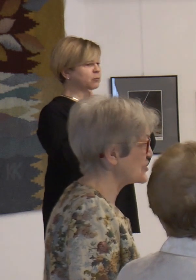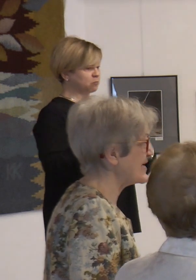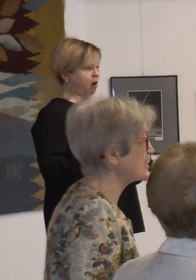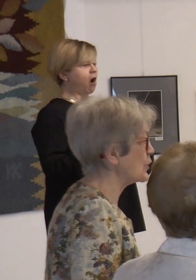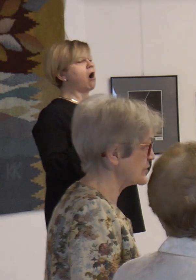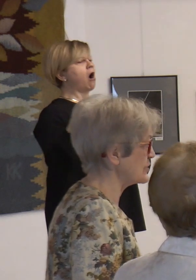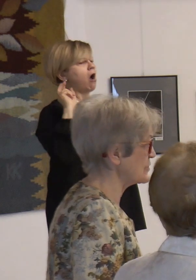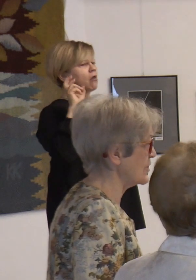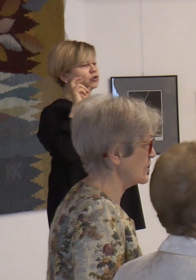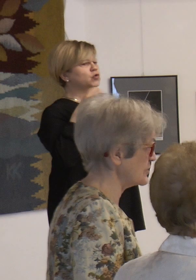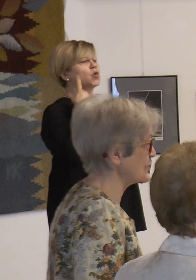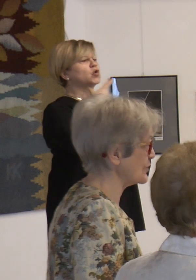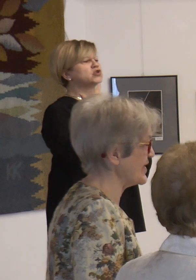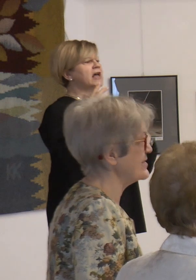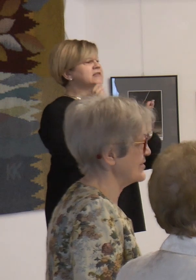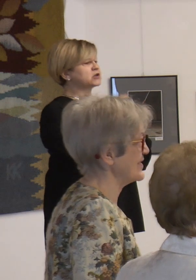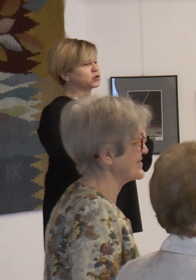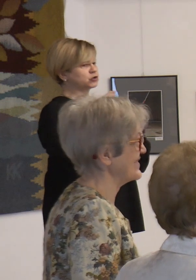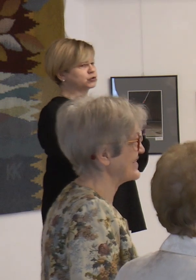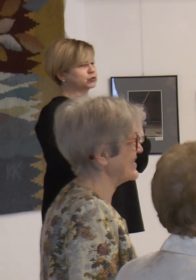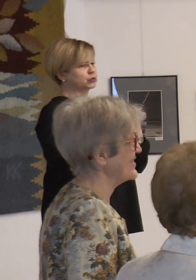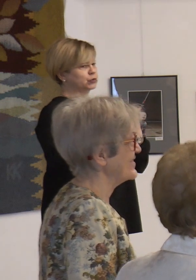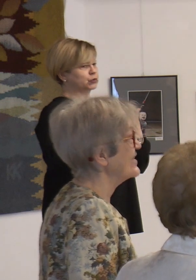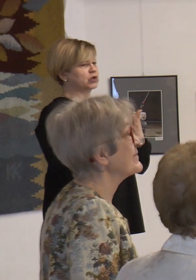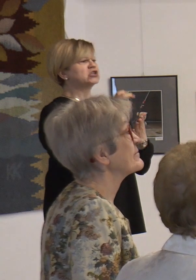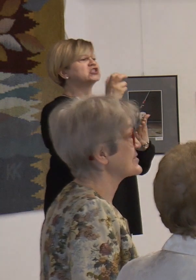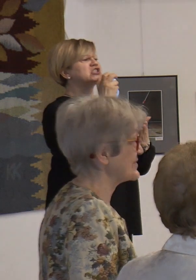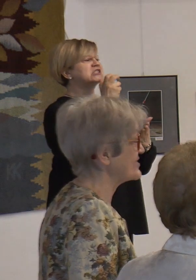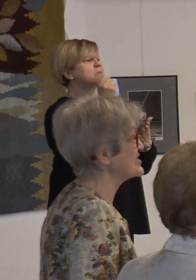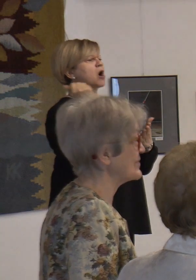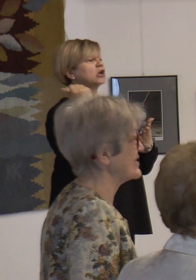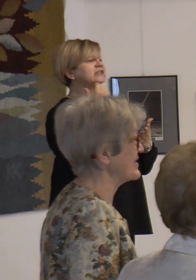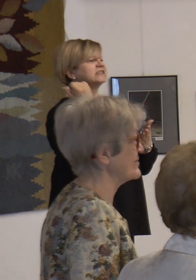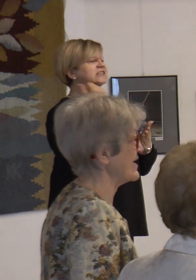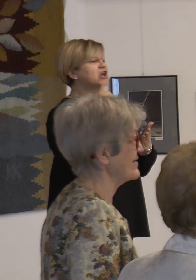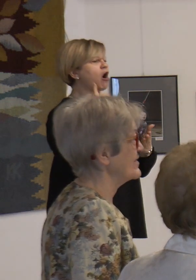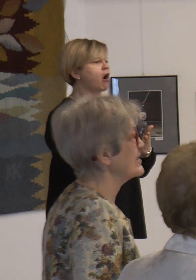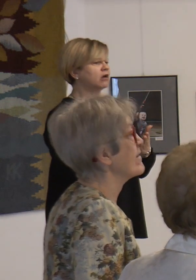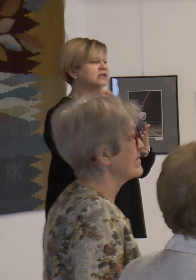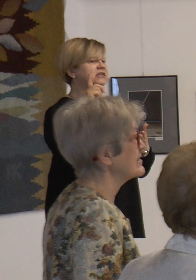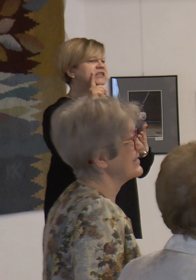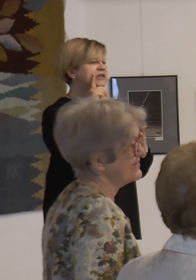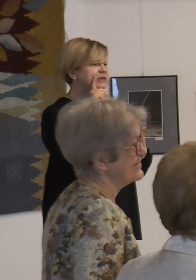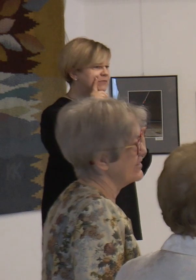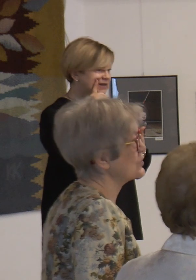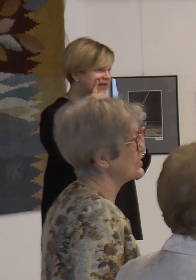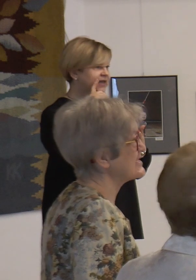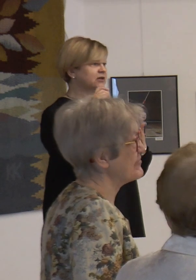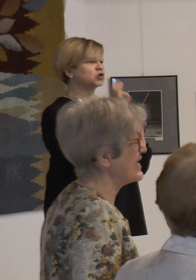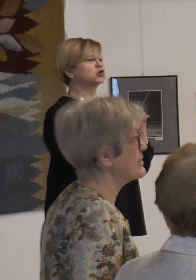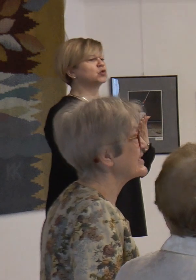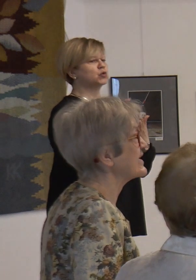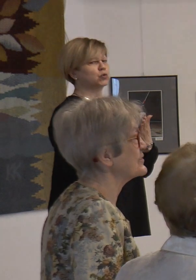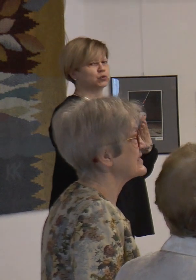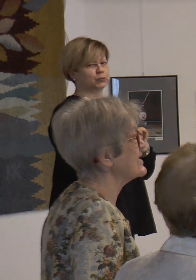és orosházi költőtől hallott. Most mondja, jó, Csizmadia Imre. Nem hallott el, Csizmadia Imre. Akkor az